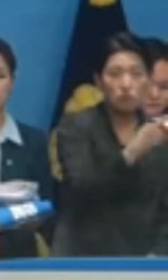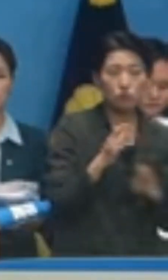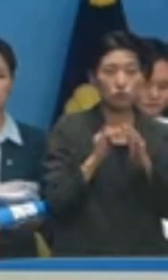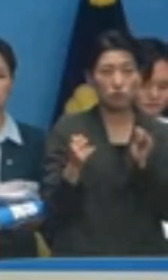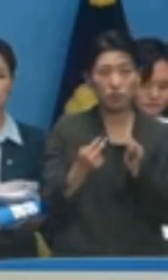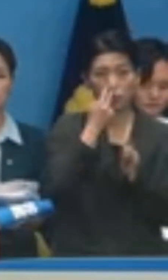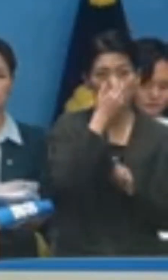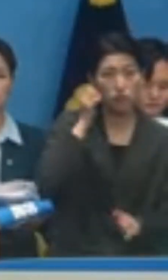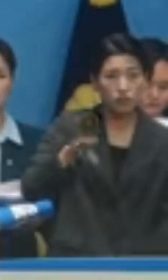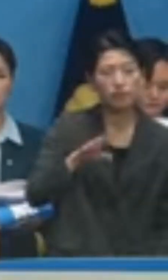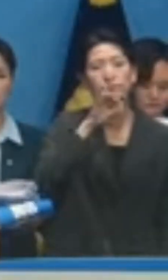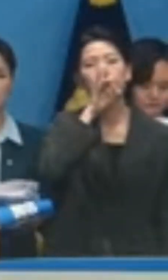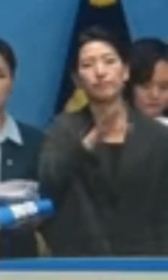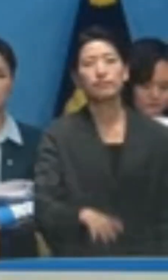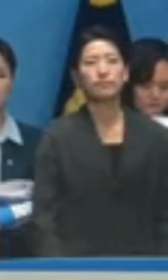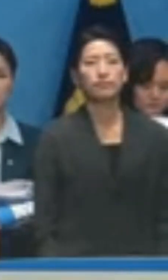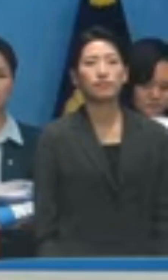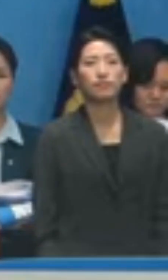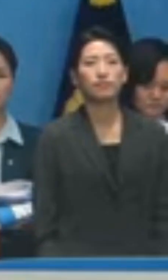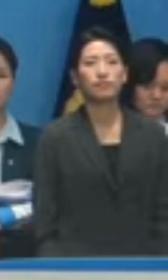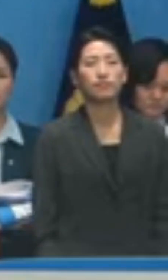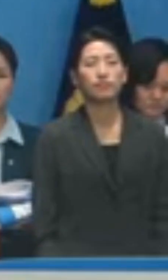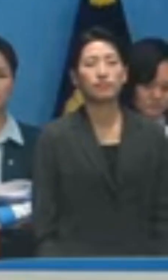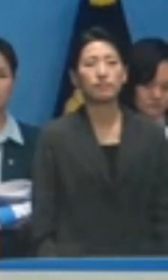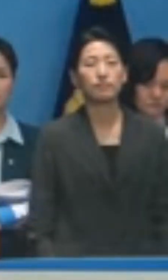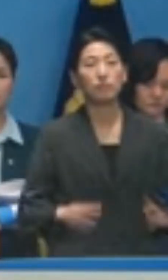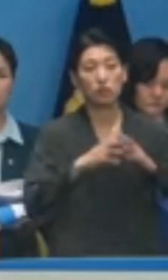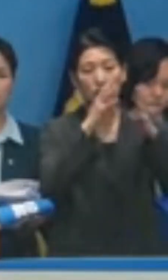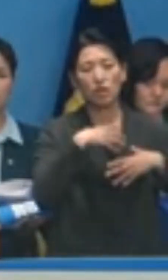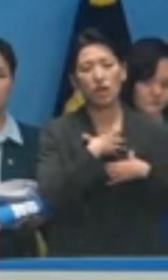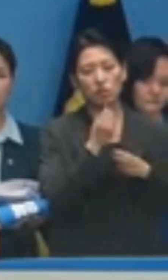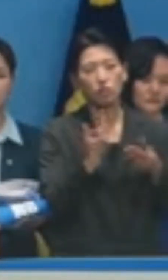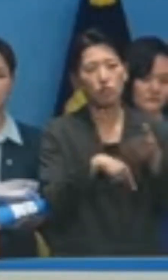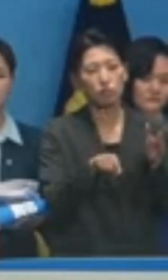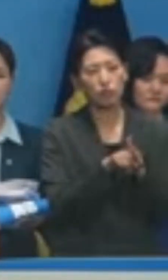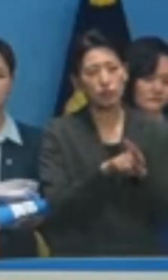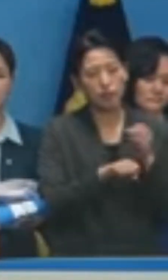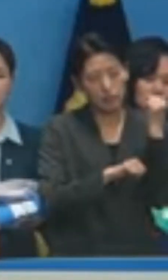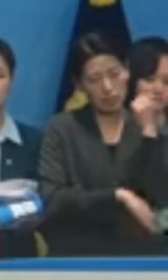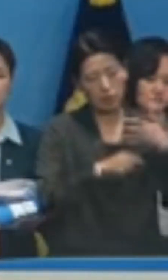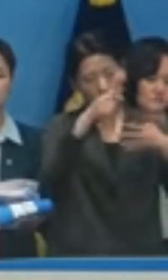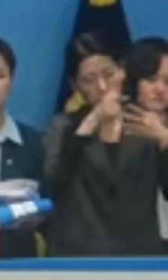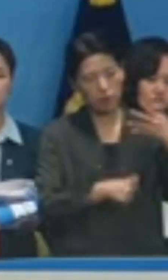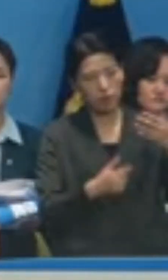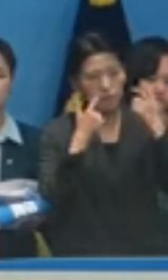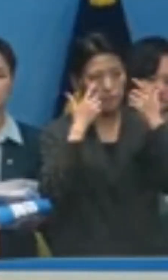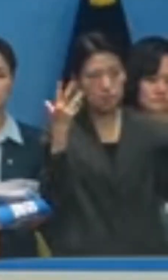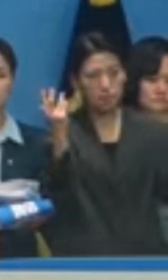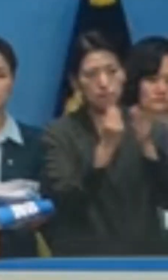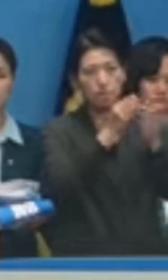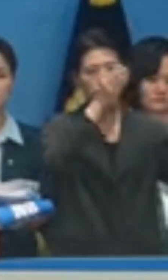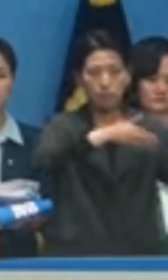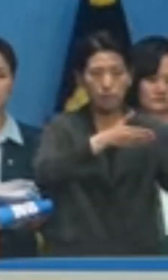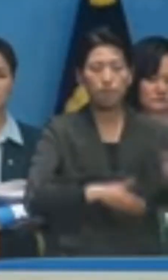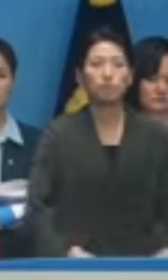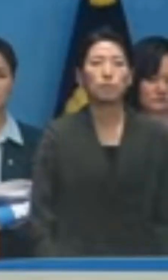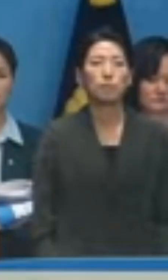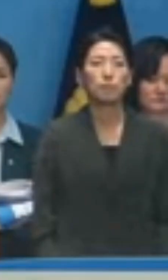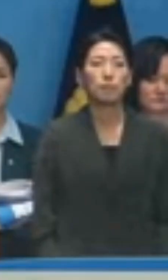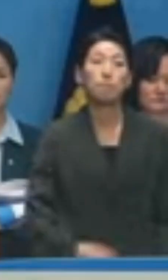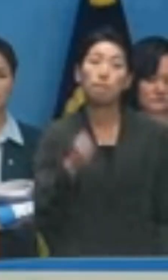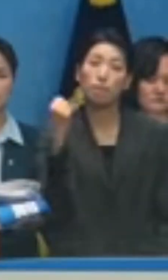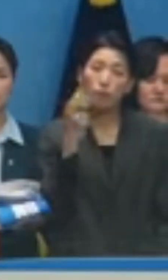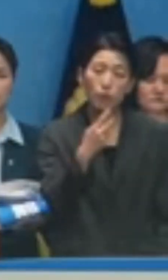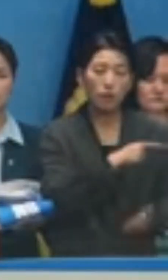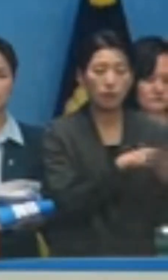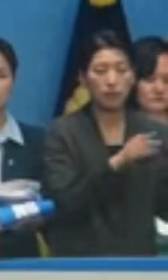합니다. 국토부는 안전한 건설 현장을 위한 대책을 내놓기 바랍니다. 넷째, 국토부는 피해자 중심의 보상